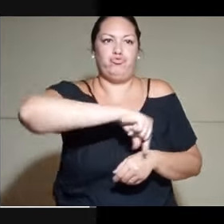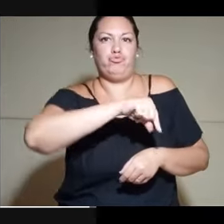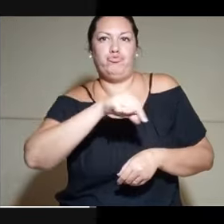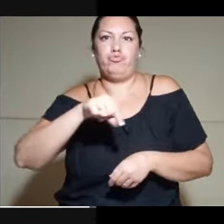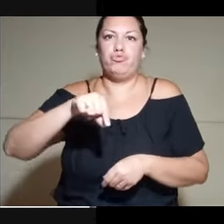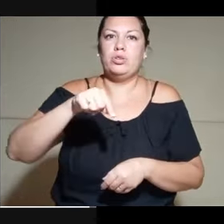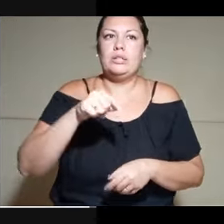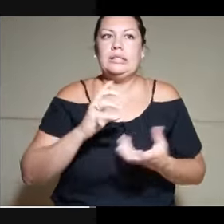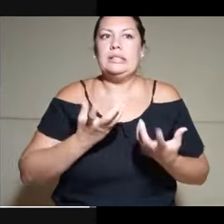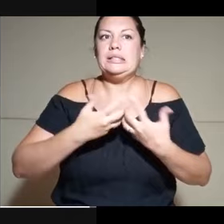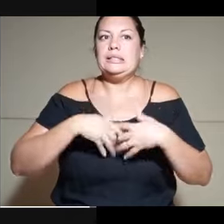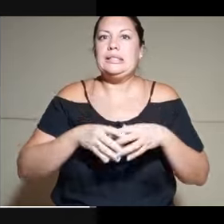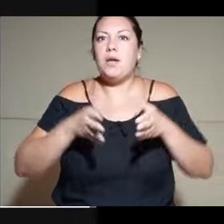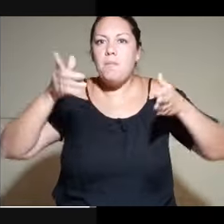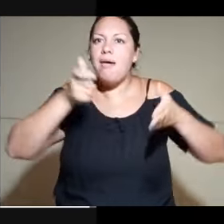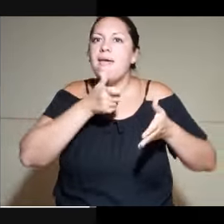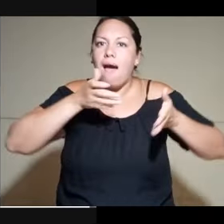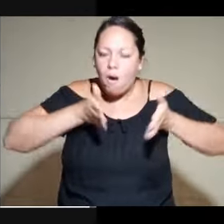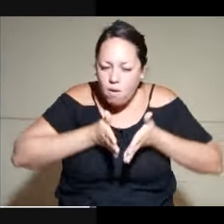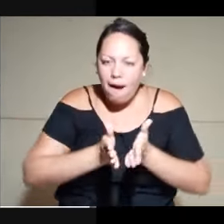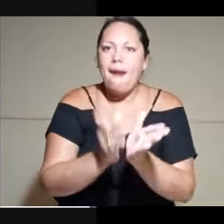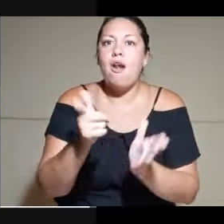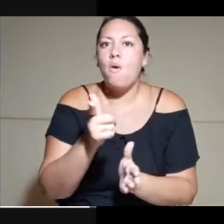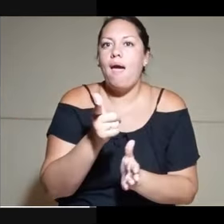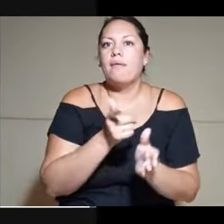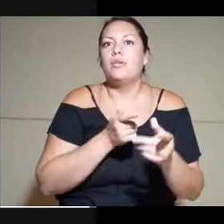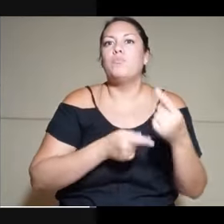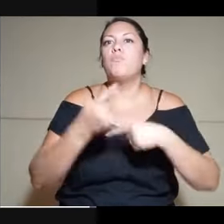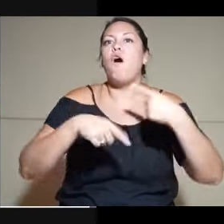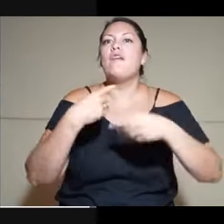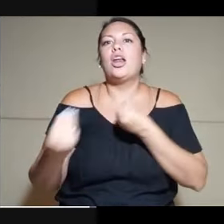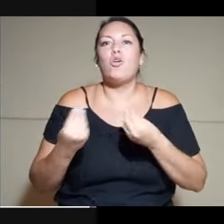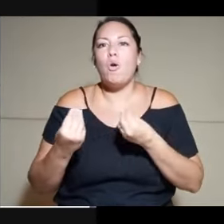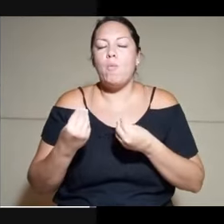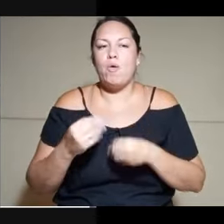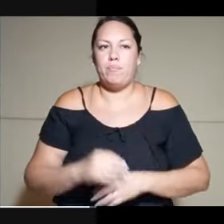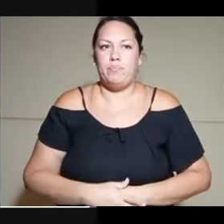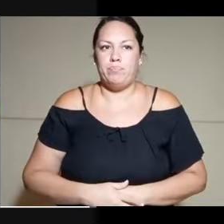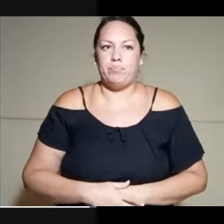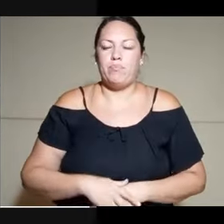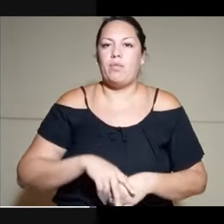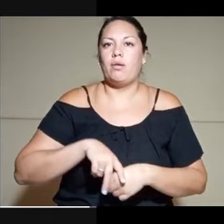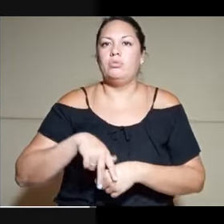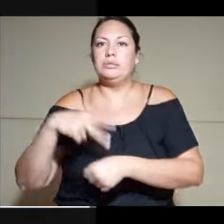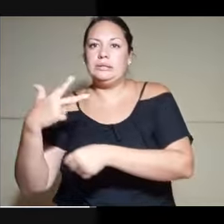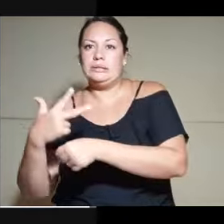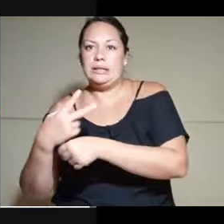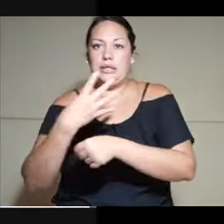médula, fíjense. ¿Ven? Por eso circula el líquido. Si no, no podría circular si no tuviera como un sistema de